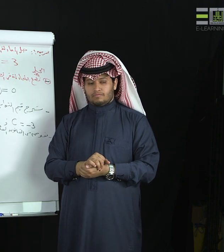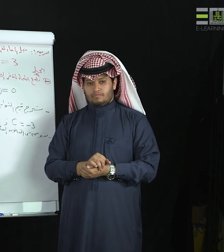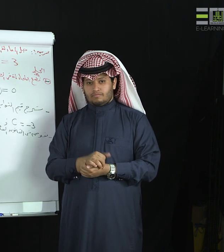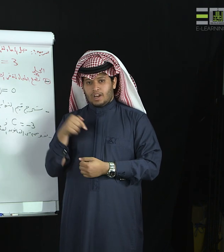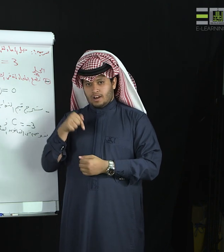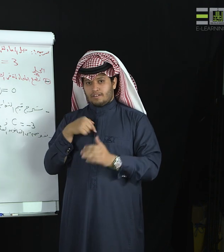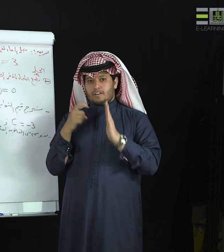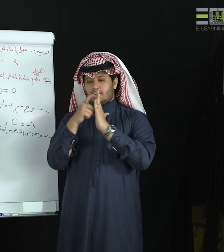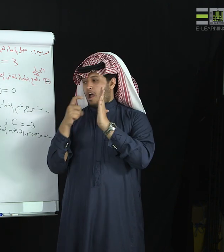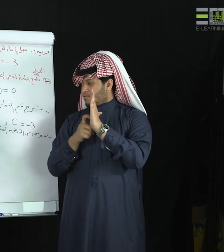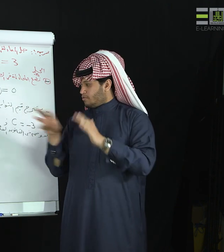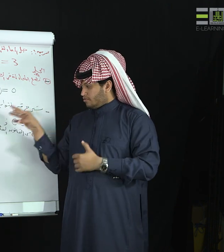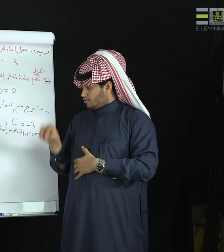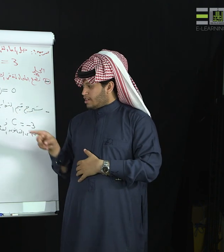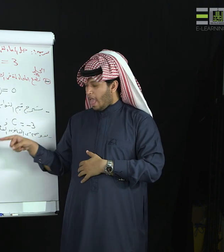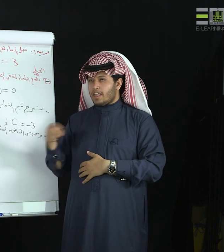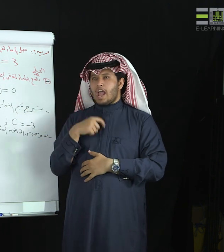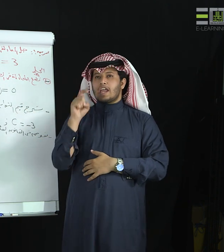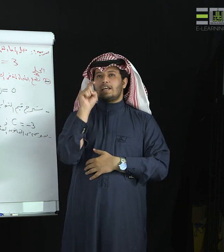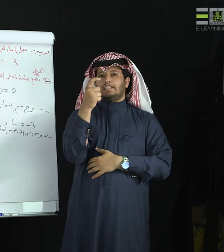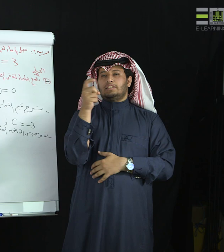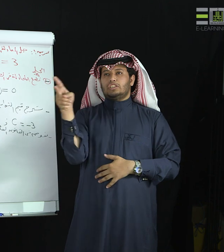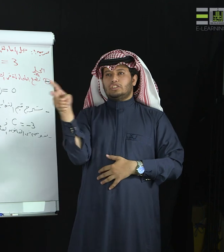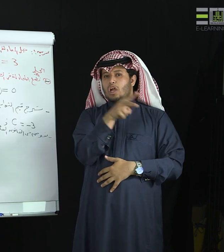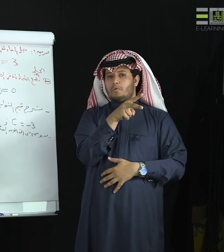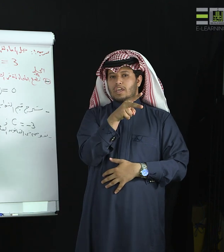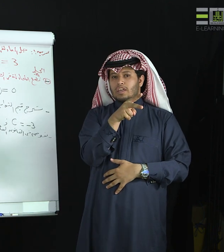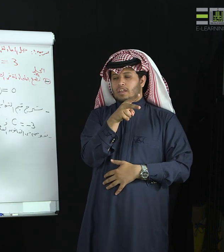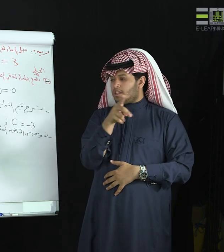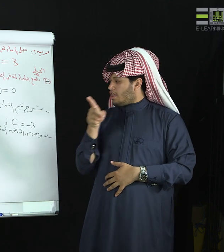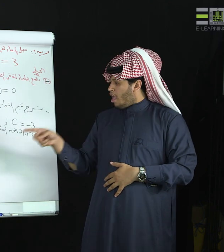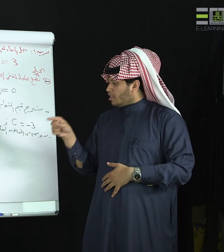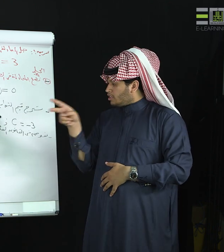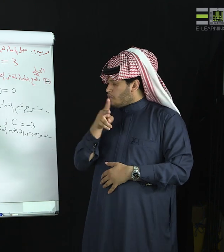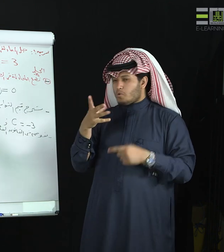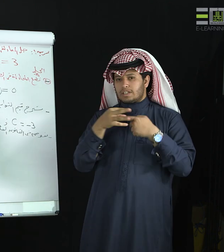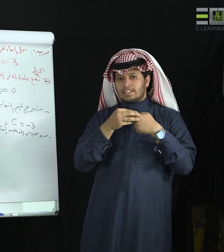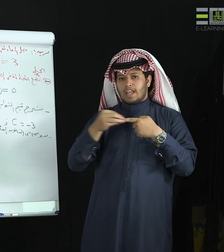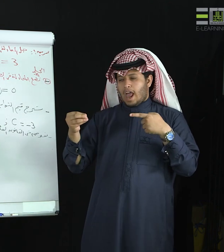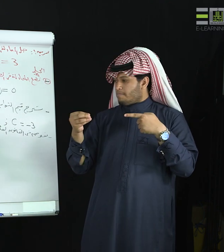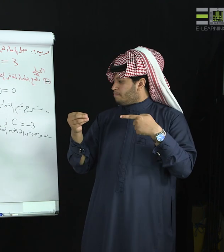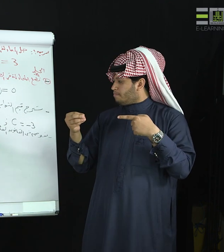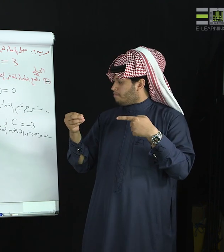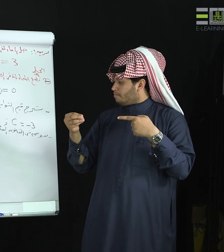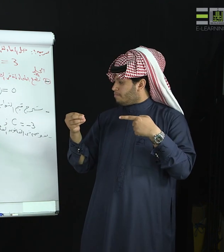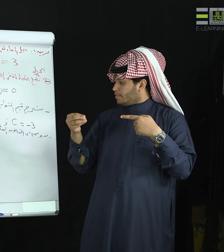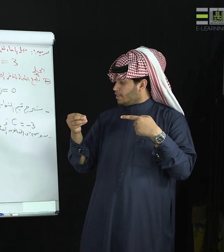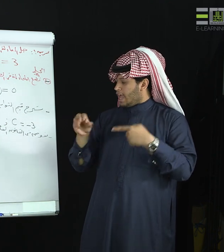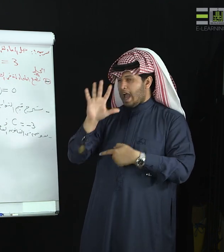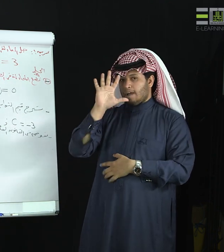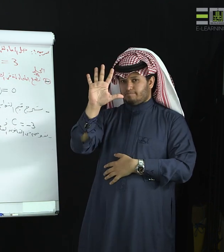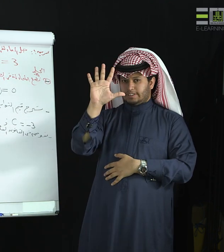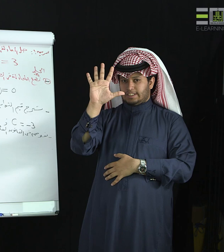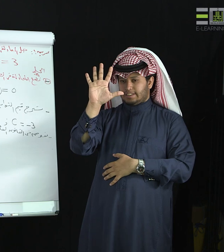نعوض بقى في القانون، يبقى اكس بتساوي سالب بي سالب بي، بي بخمسة يبقى سالب